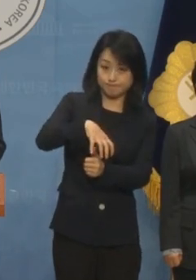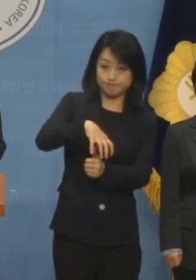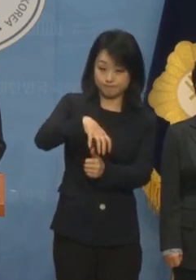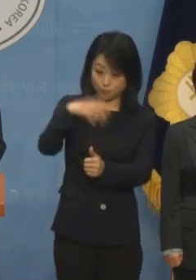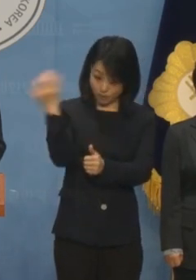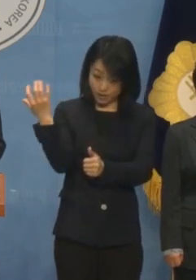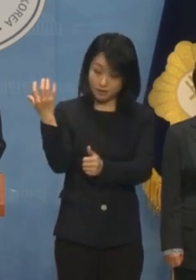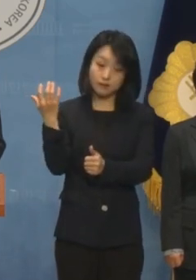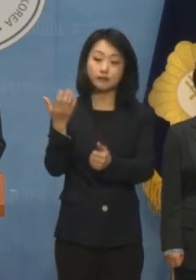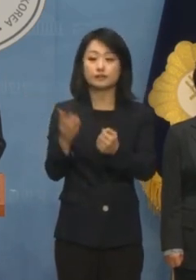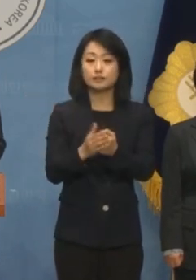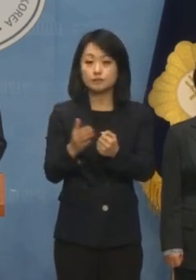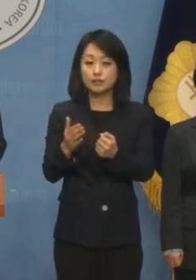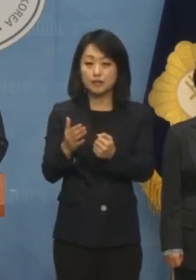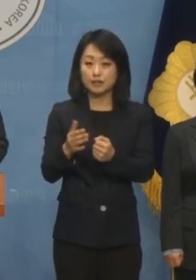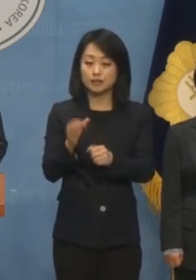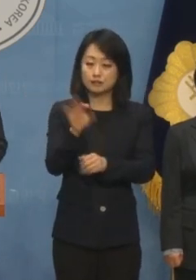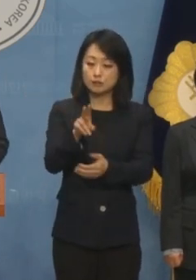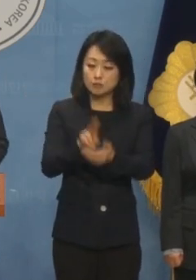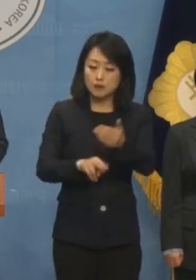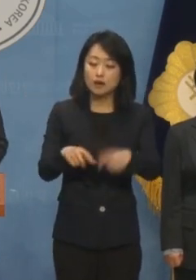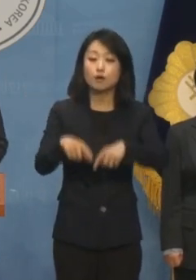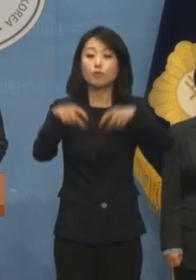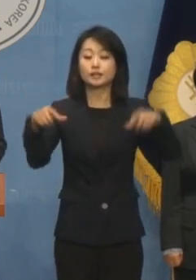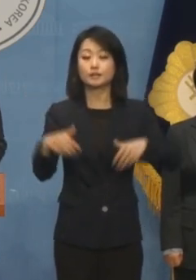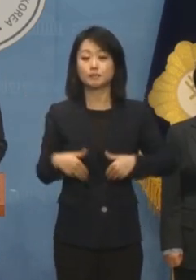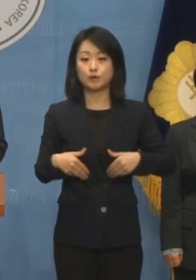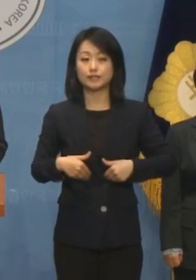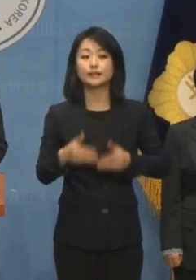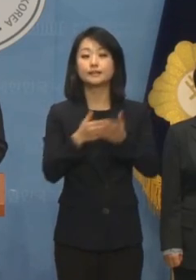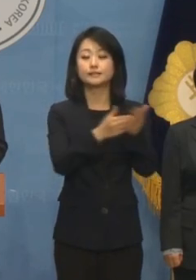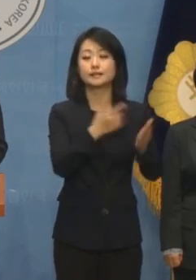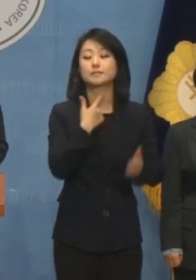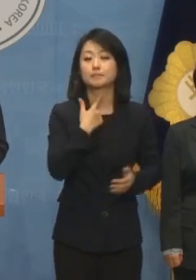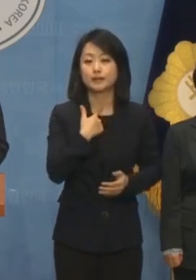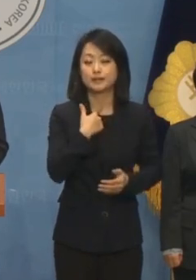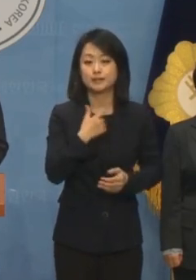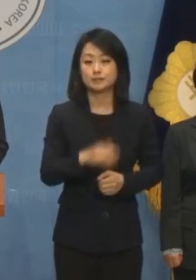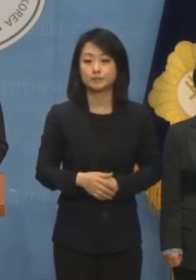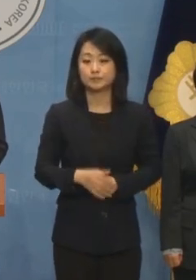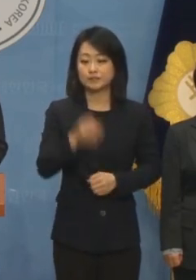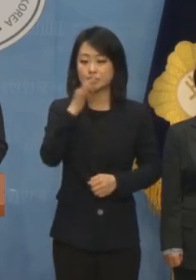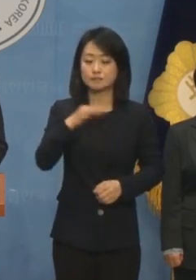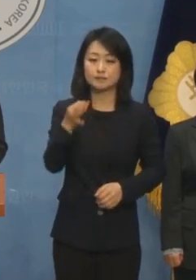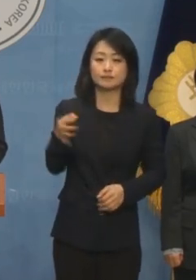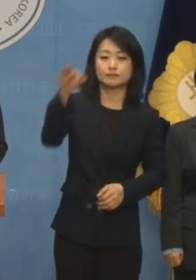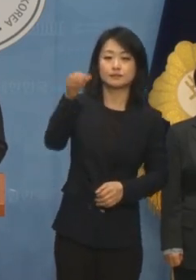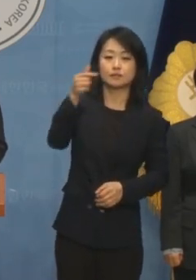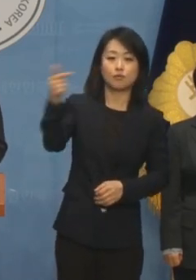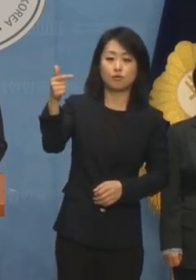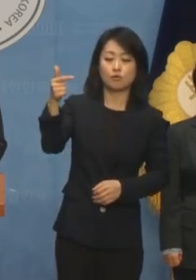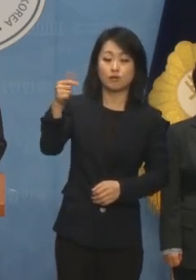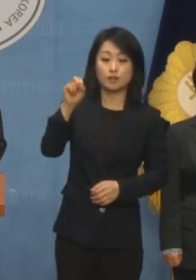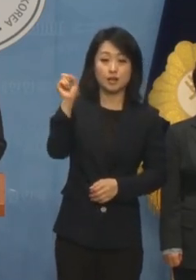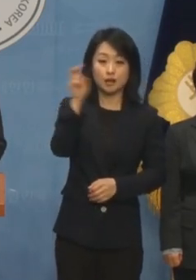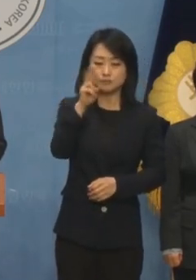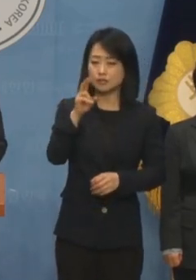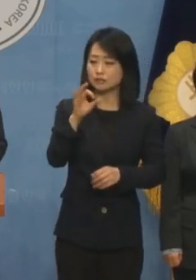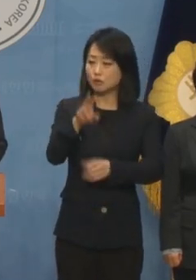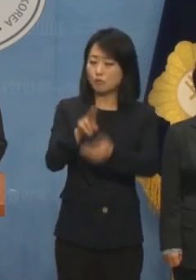거래 불씨를 살리는 정책이 필요하다고 지적해 왔습니다. 고금리 상황에서 거래량이 갑자기 늘지